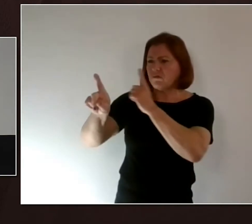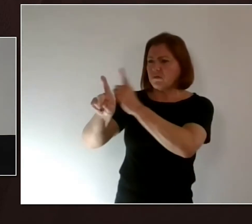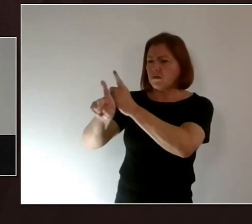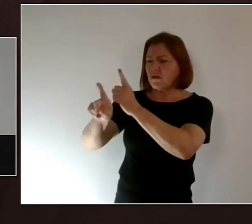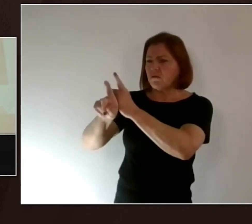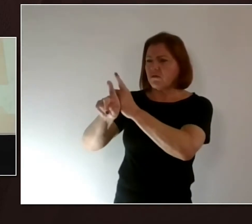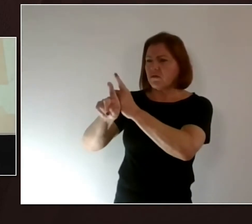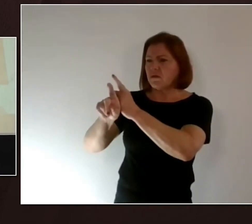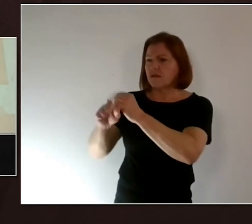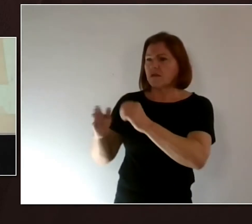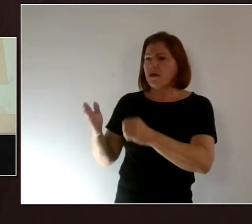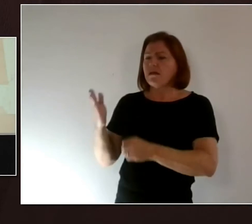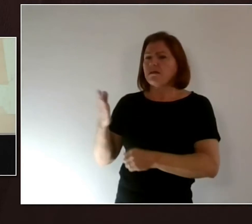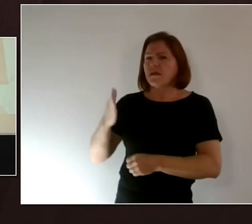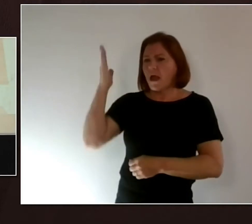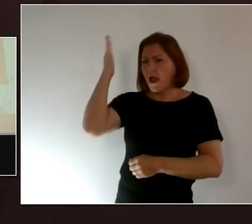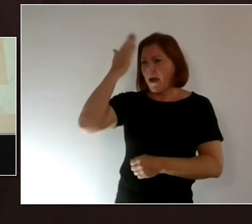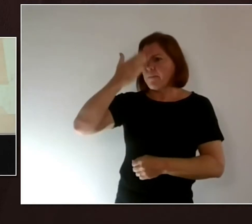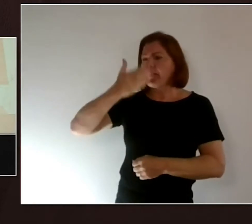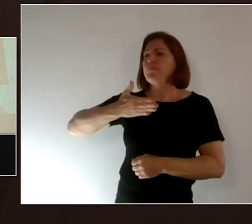na palavra e poder na palavra.